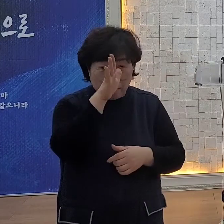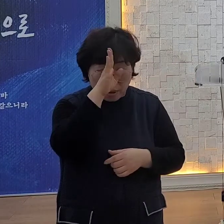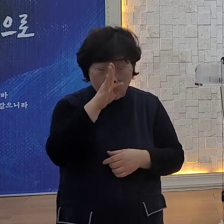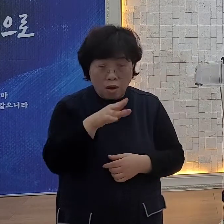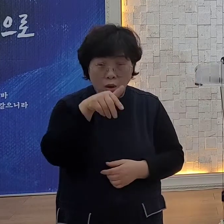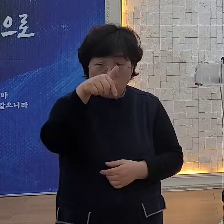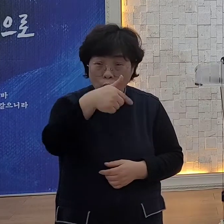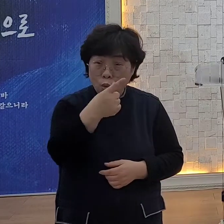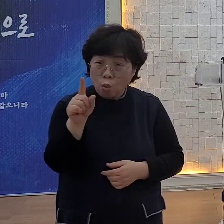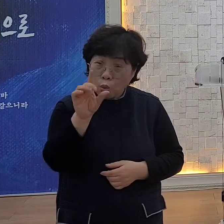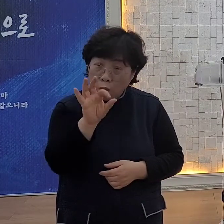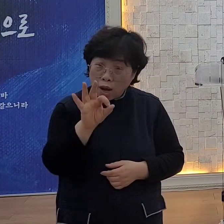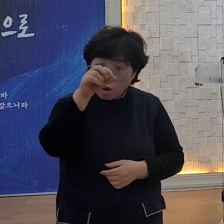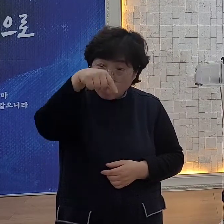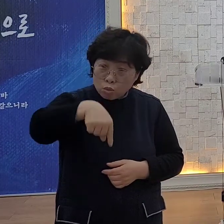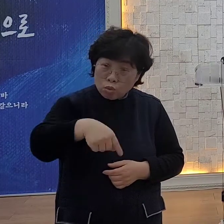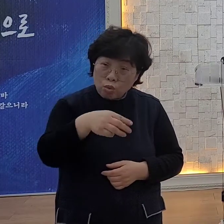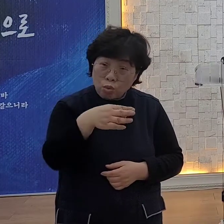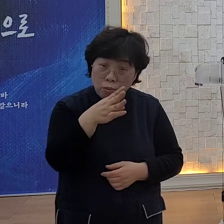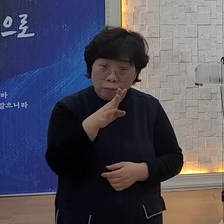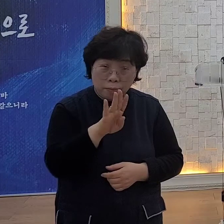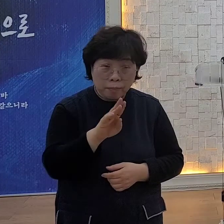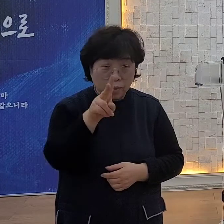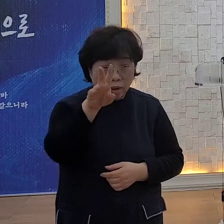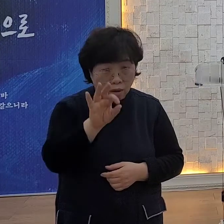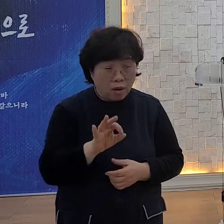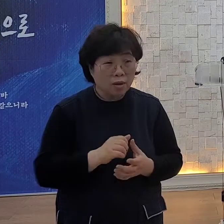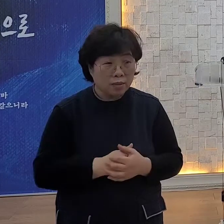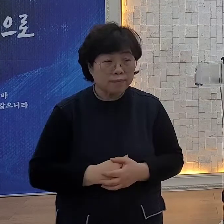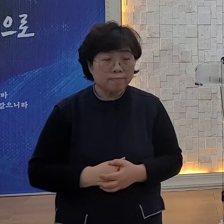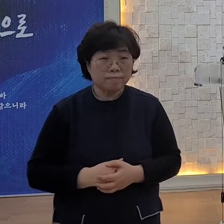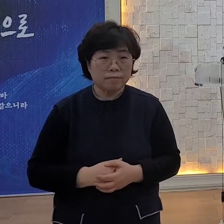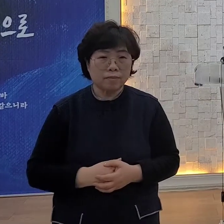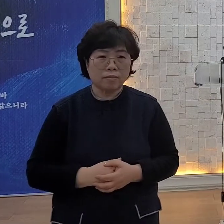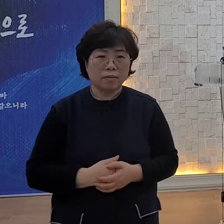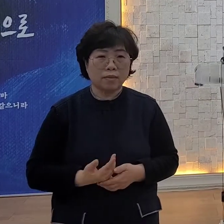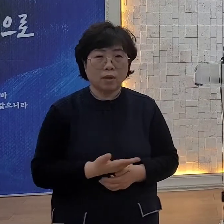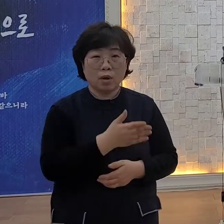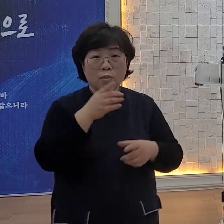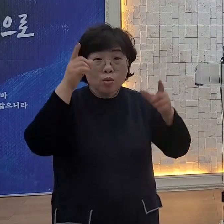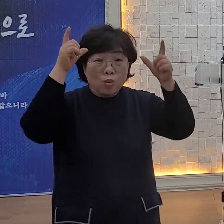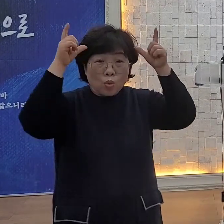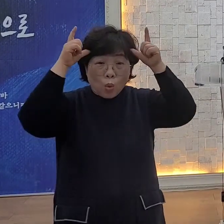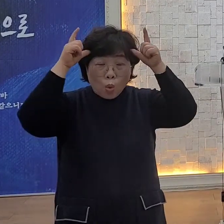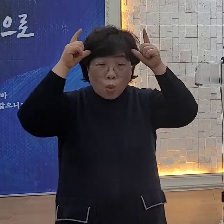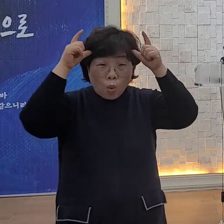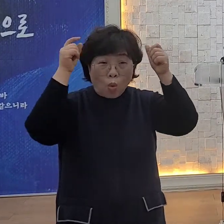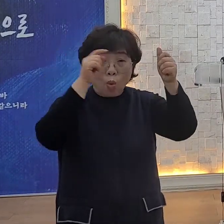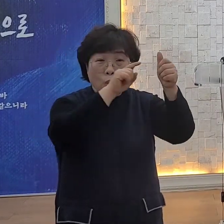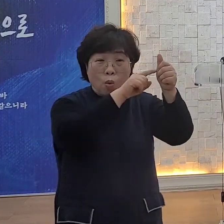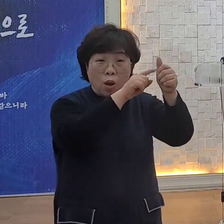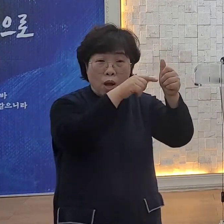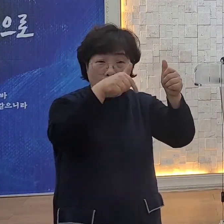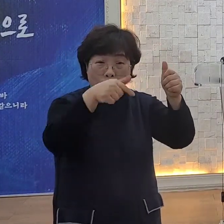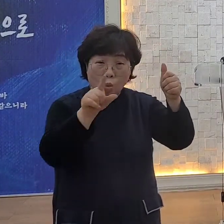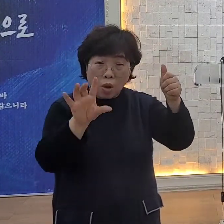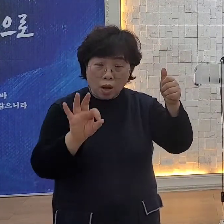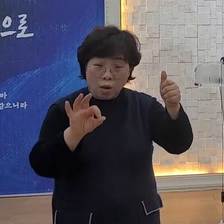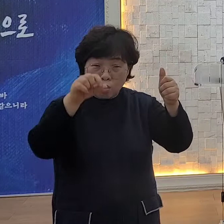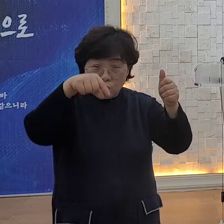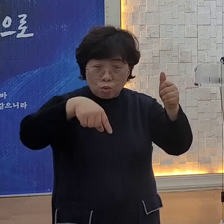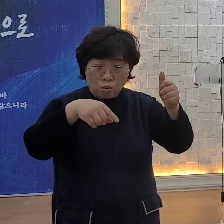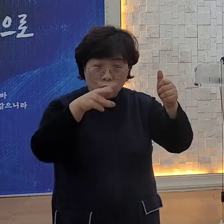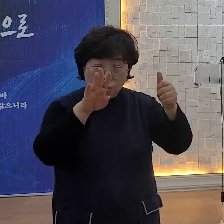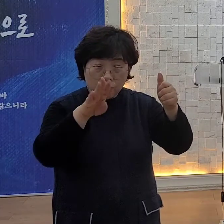그런 사건이 아니었습니까? 여러분 소가 광우병에 걸리면 어떤